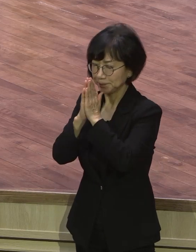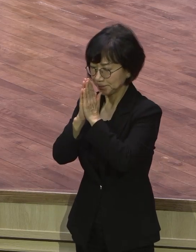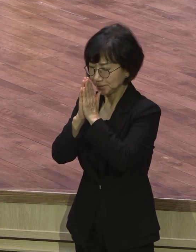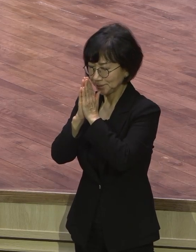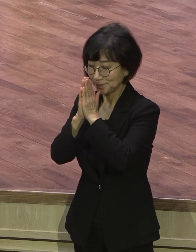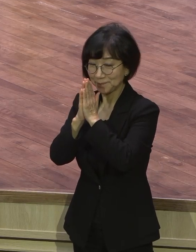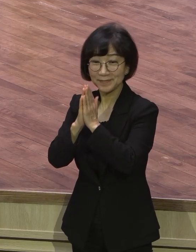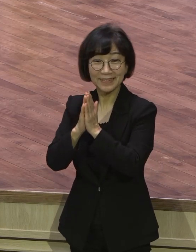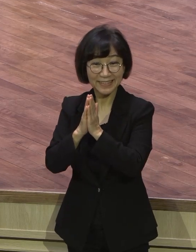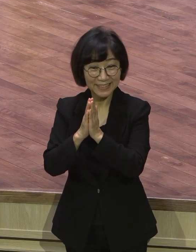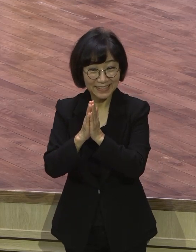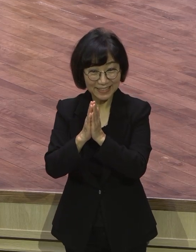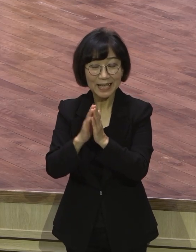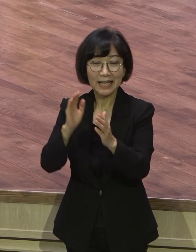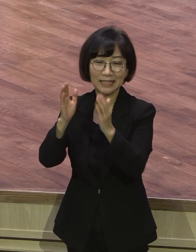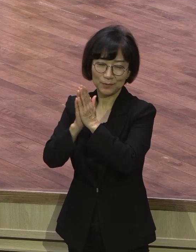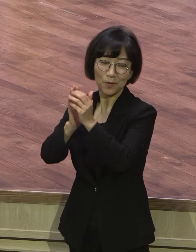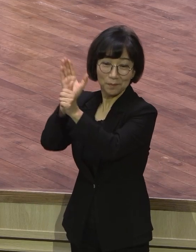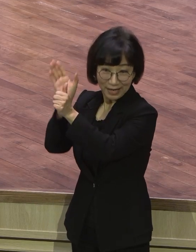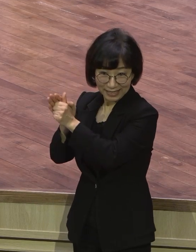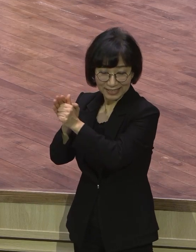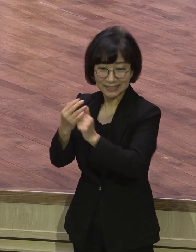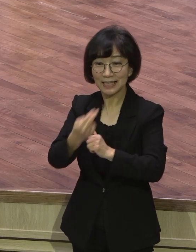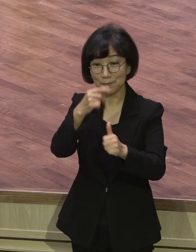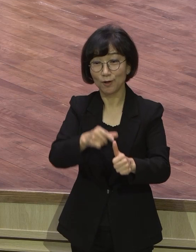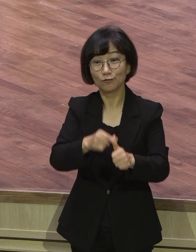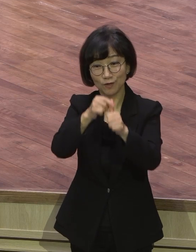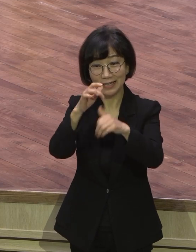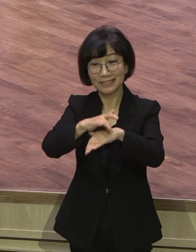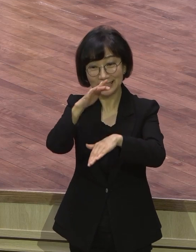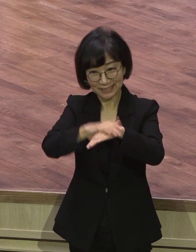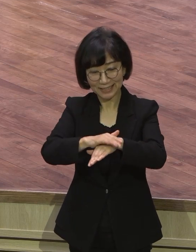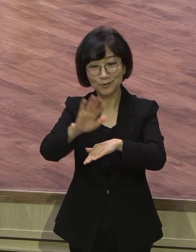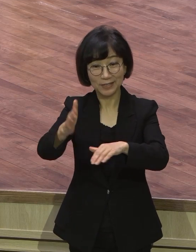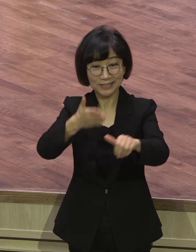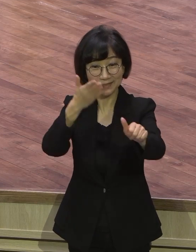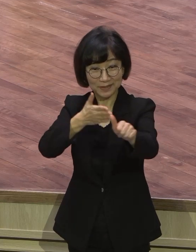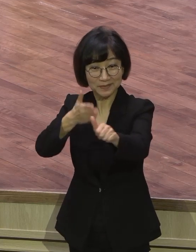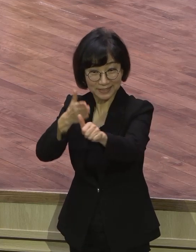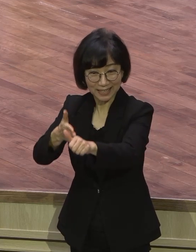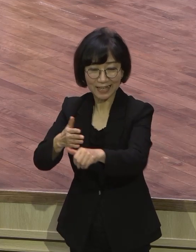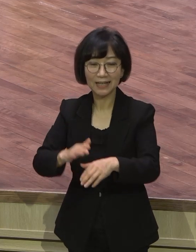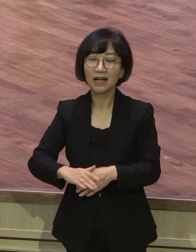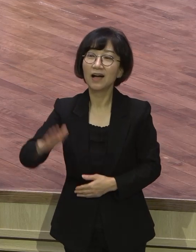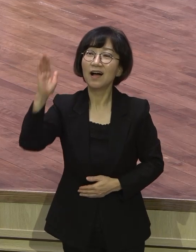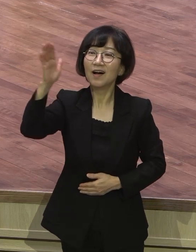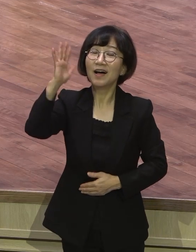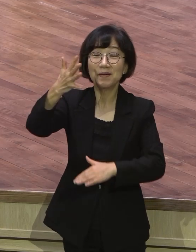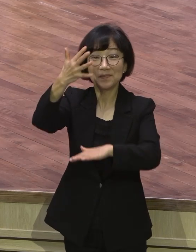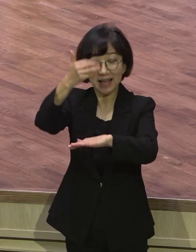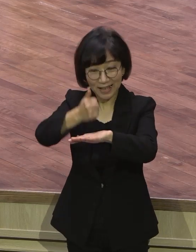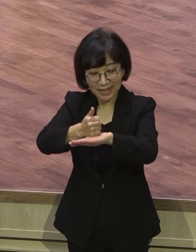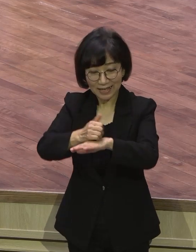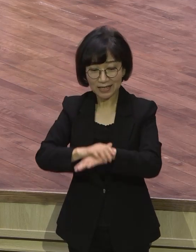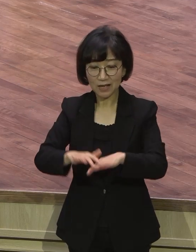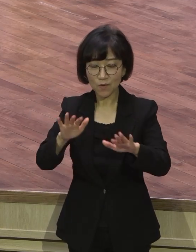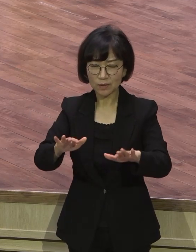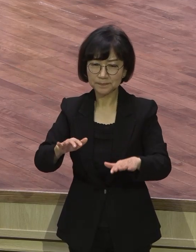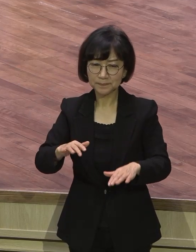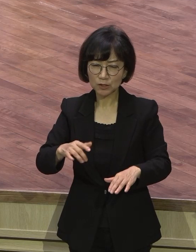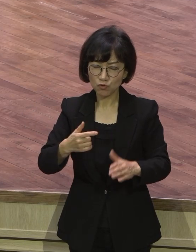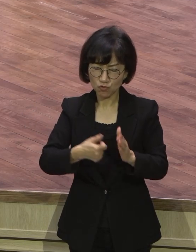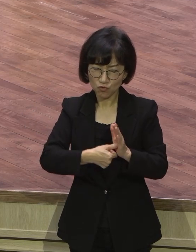기도체제를 다 되시기를 제목으로 축복합니다. 결론 유명한 강의서교가 마틴 로드 존스